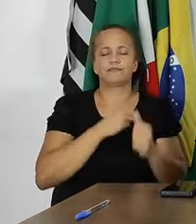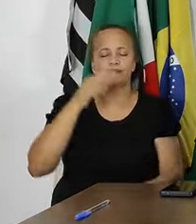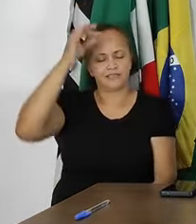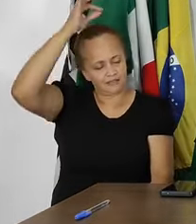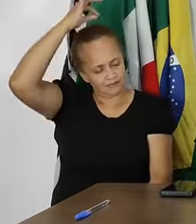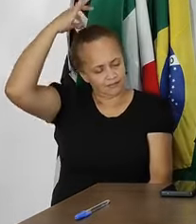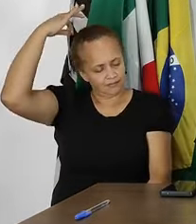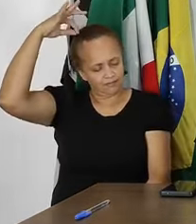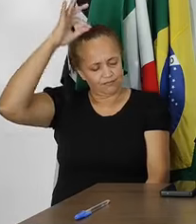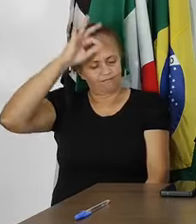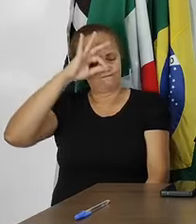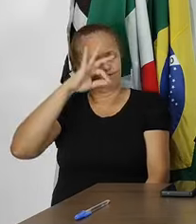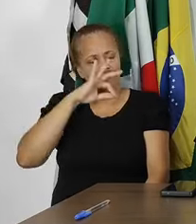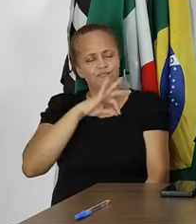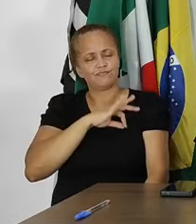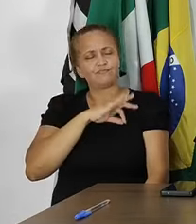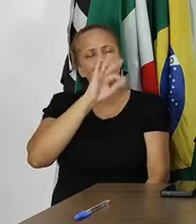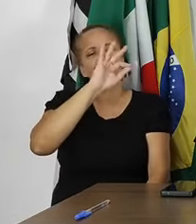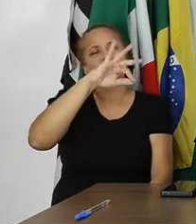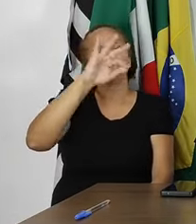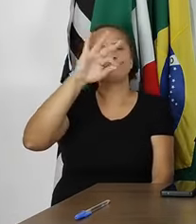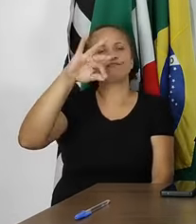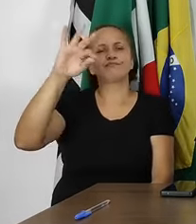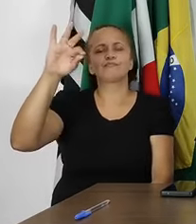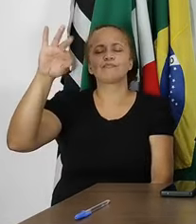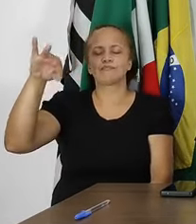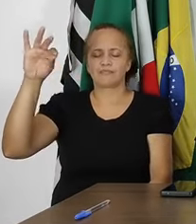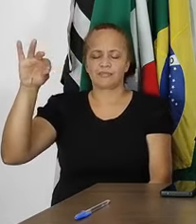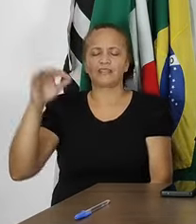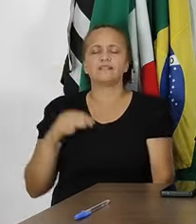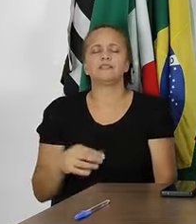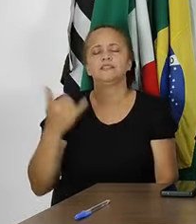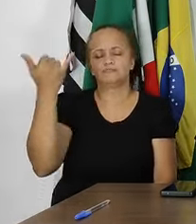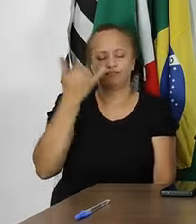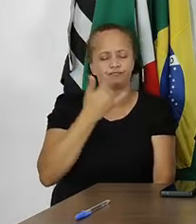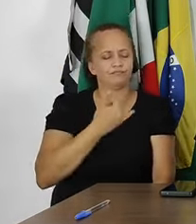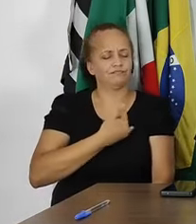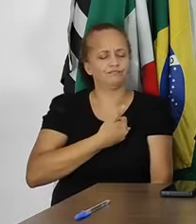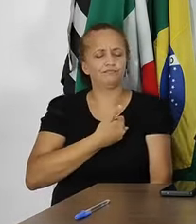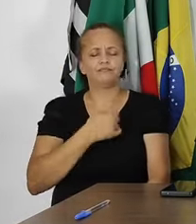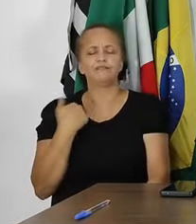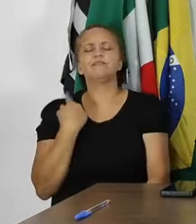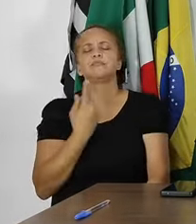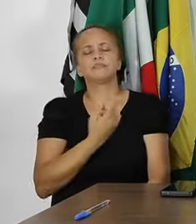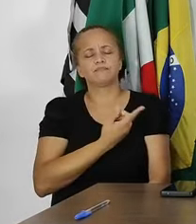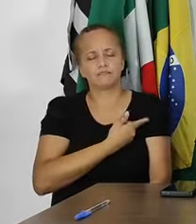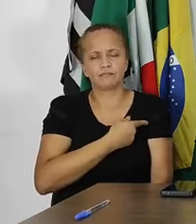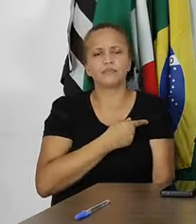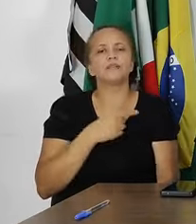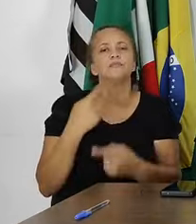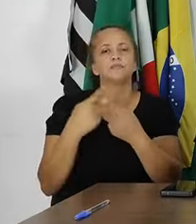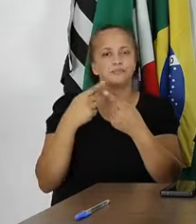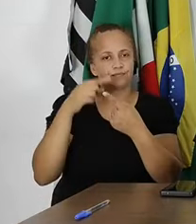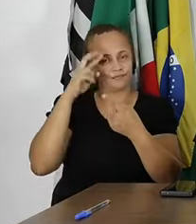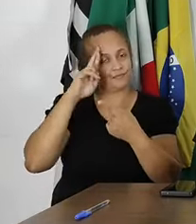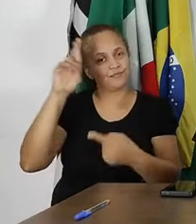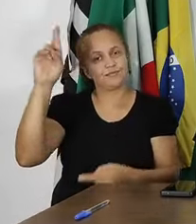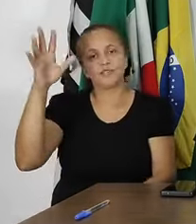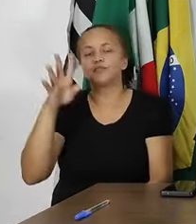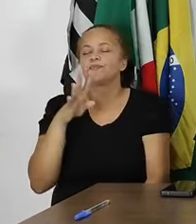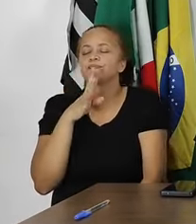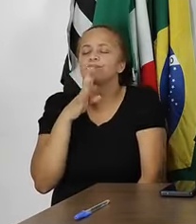de uma maneira pessoal, individual com cada um de nós, que o Senhor fale de uma maneira personalizada, porque o Senhor conhece cada um